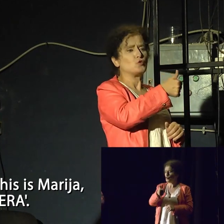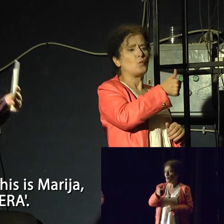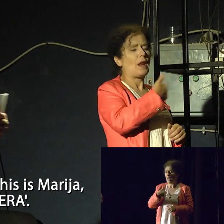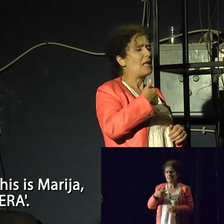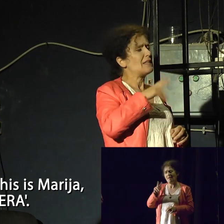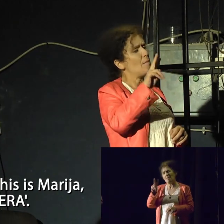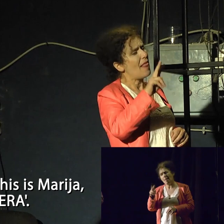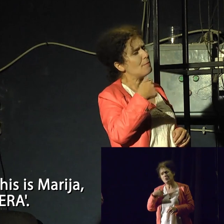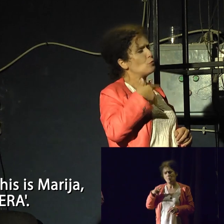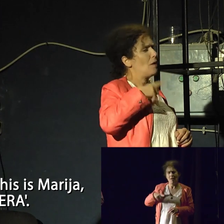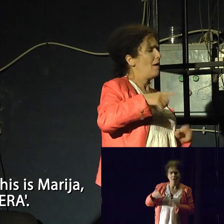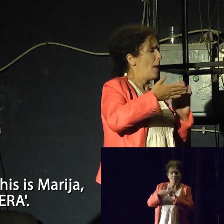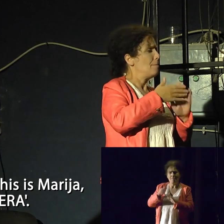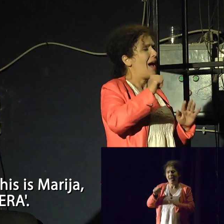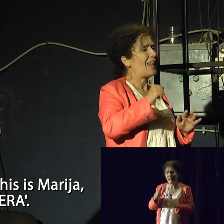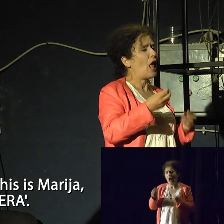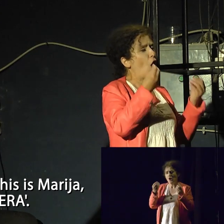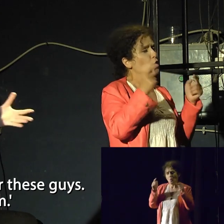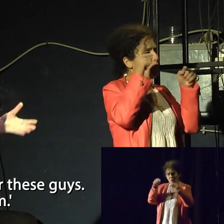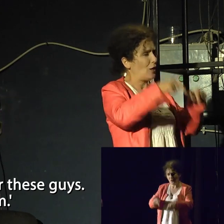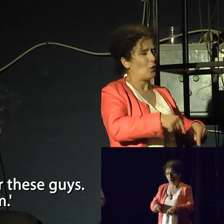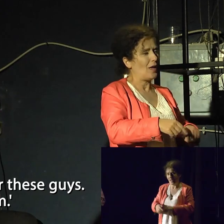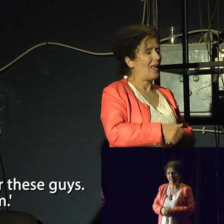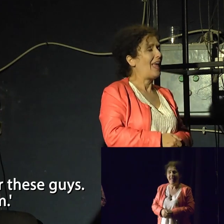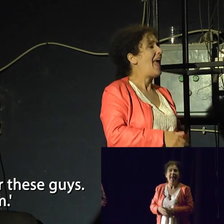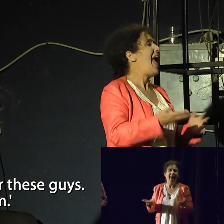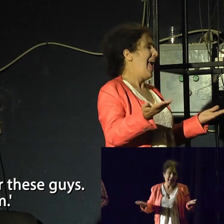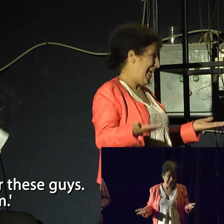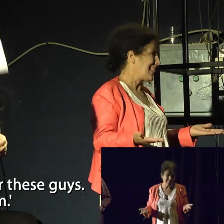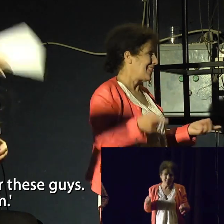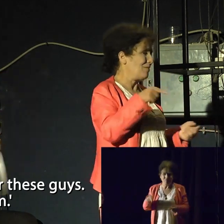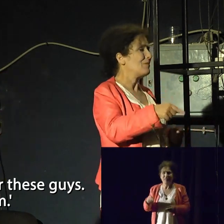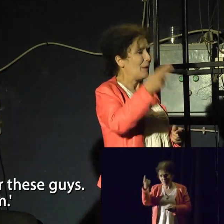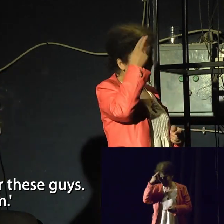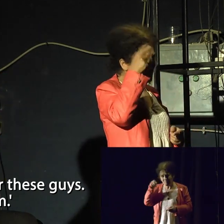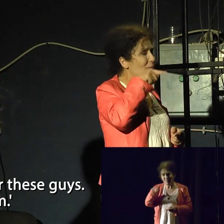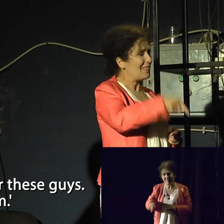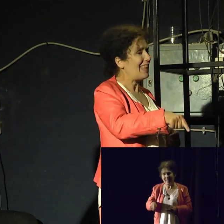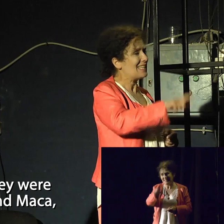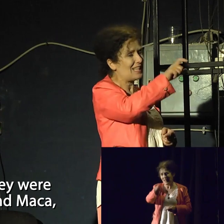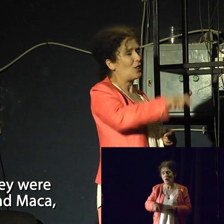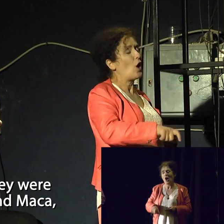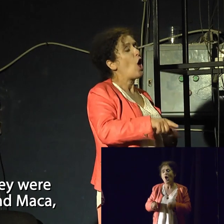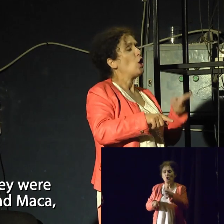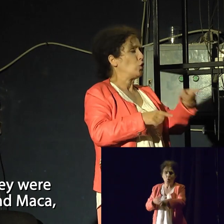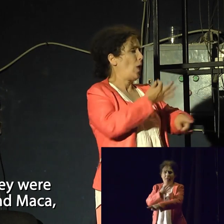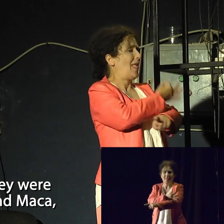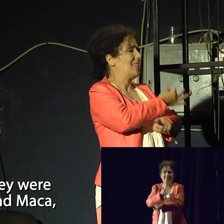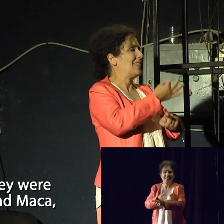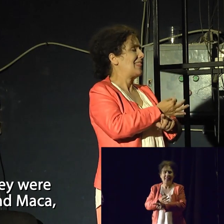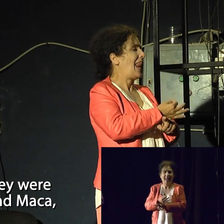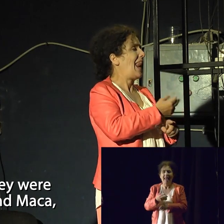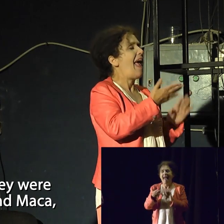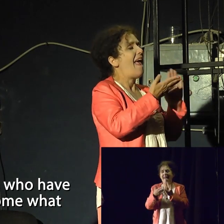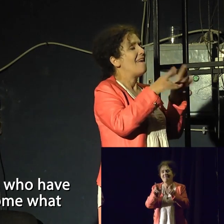сум Велимир, јас сум Марија, ајде добро дојде во Хера." Си реков: "Ете од кај ги знам, тие биле луѓето." Е, од тој ден си беа познати како